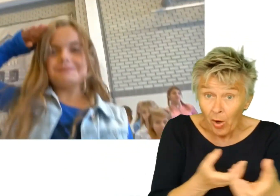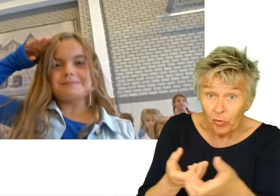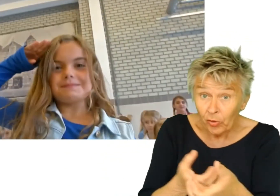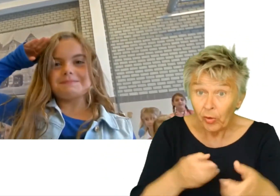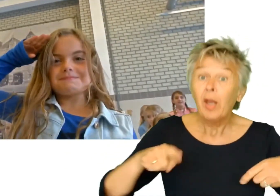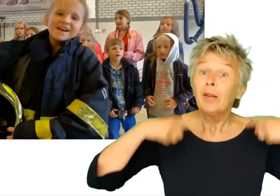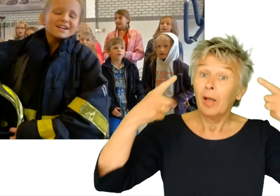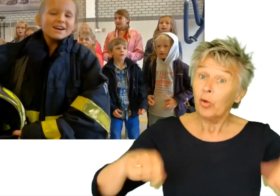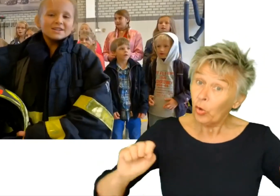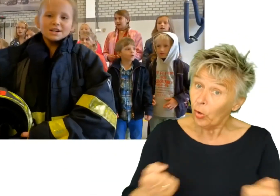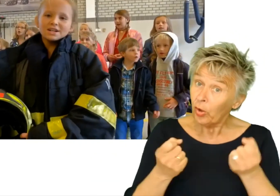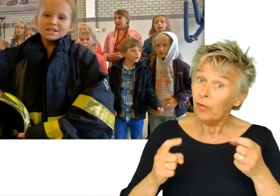schuiten, dan kunnen we